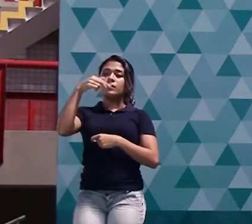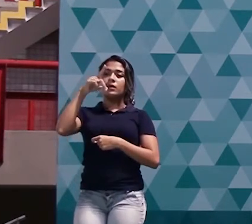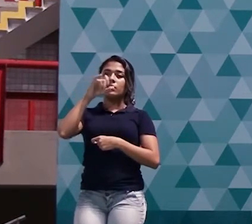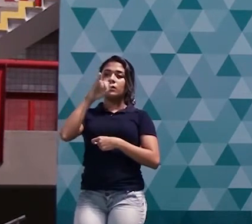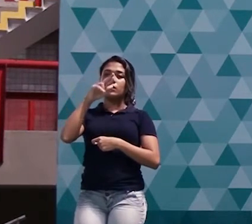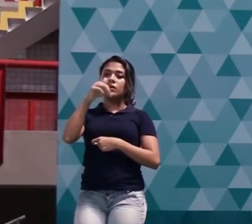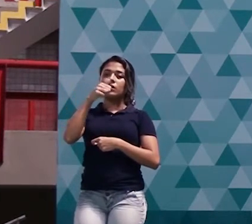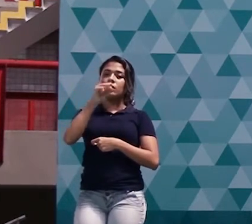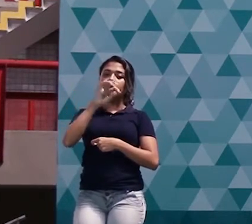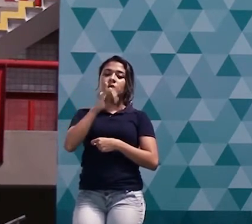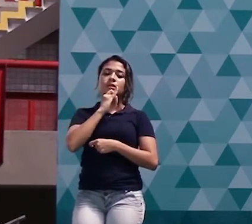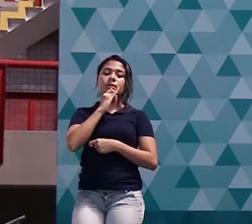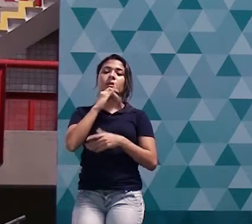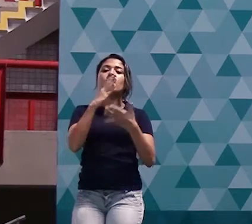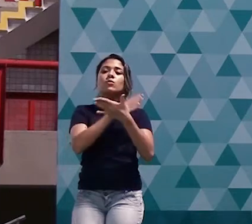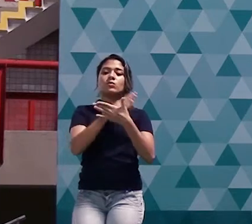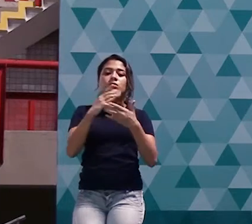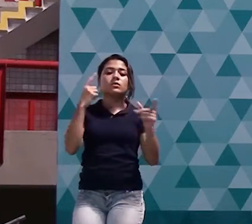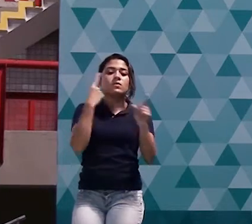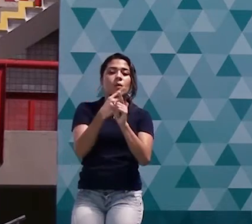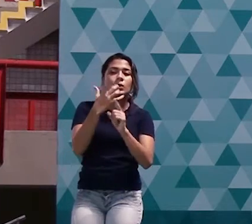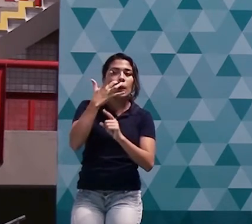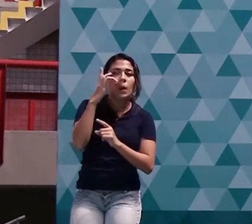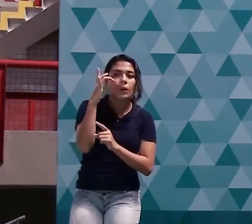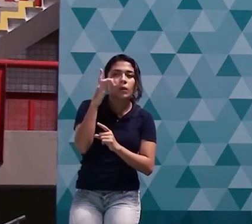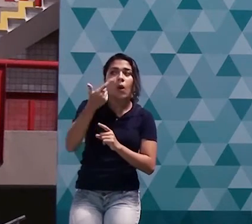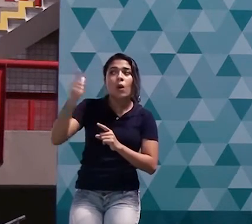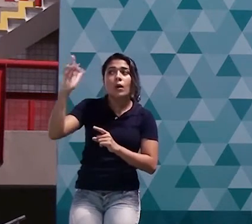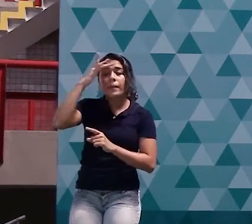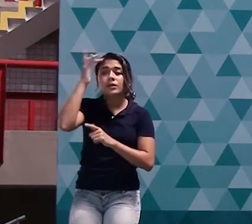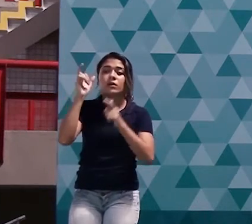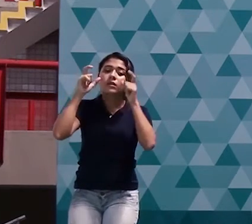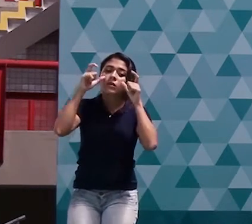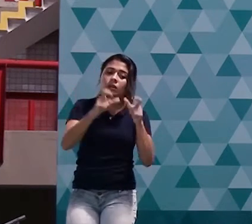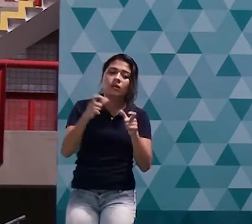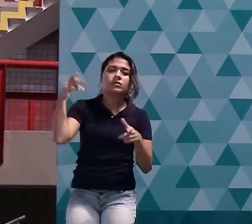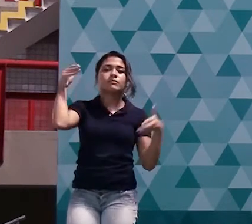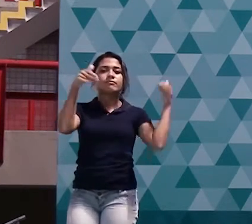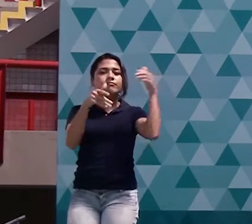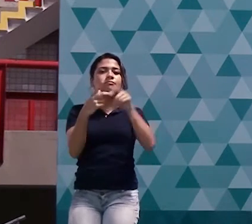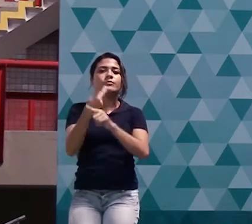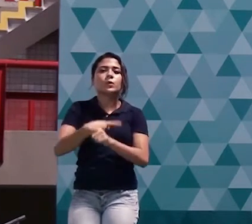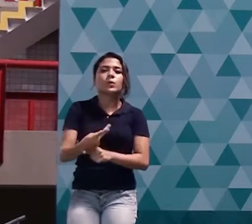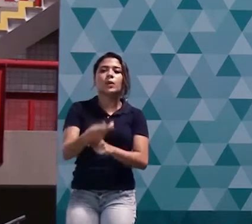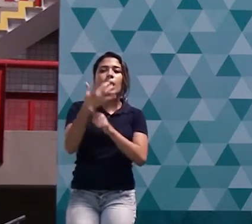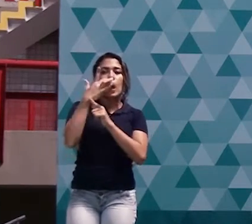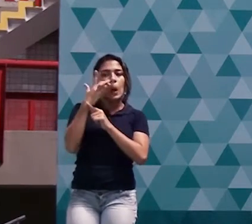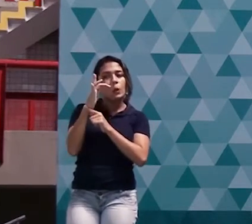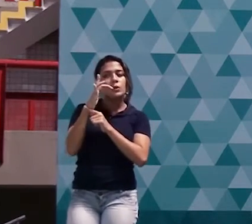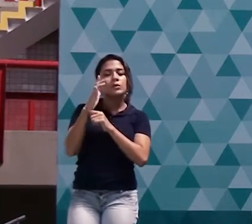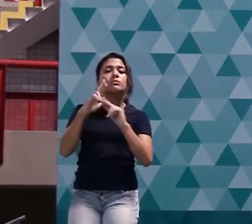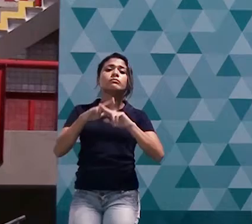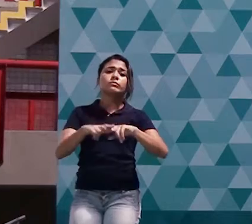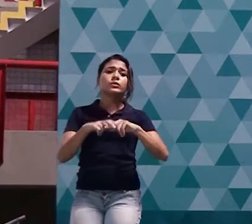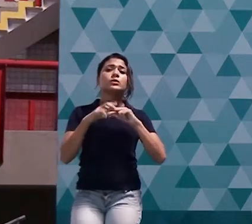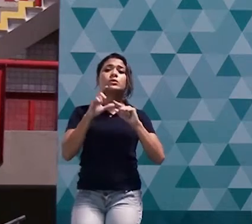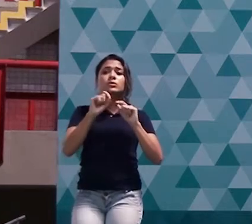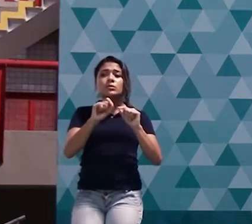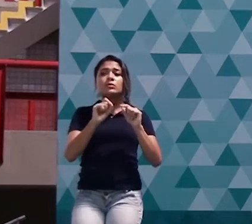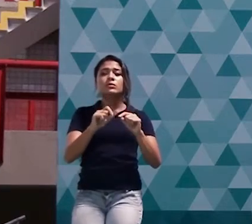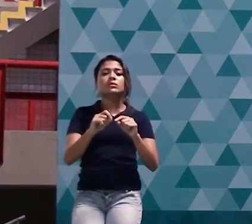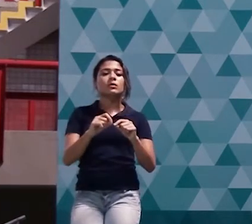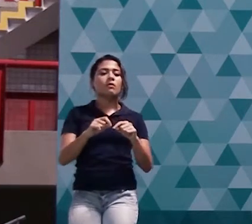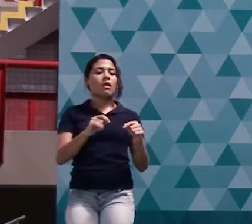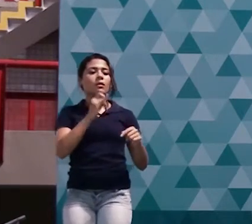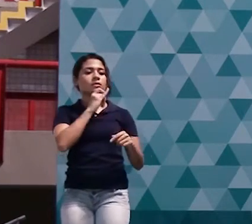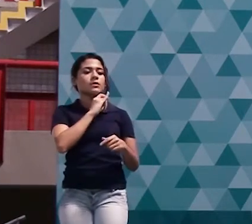gente de tudo quanto é canto veio também explorar ouro, os forasteiros. Aí houve um conflito. Bandeirantes e forasteiros brigando pelo domínio